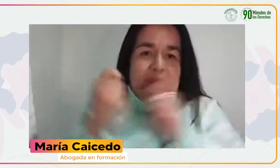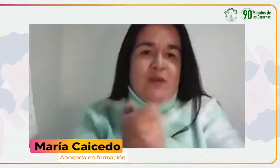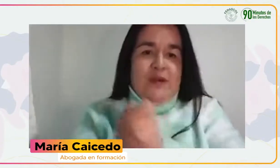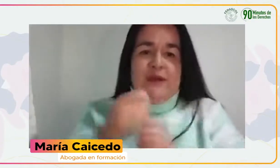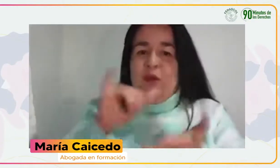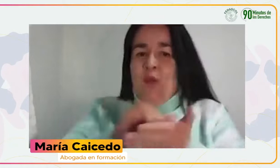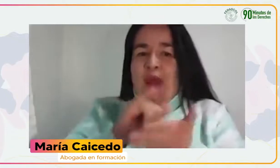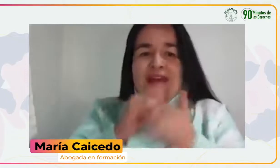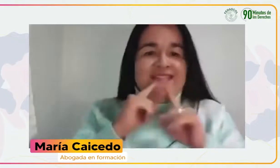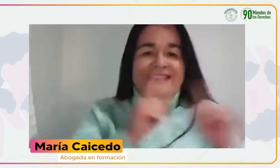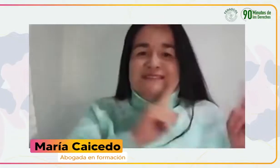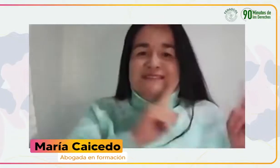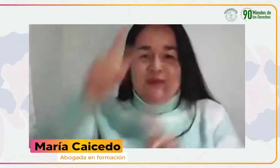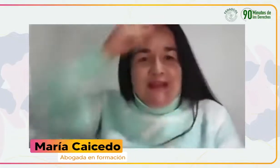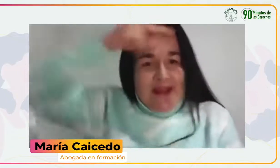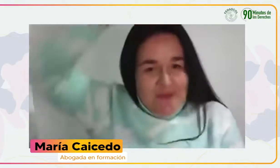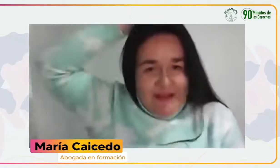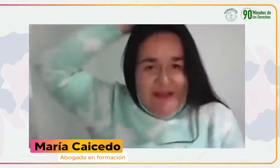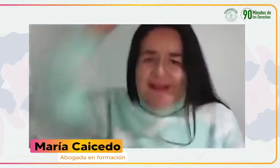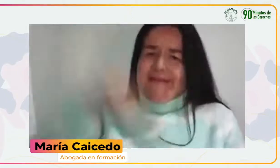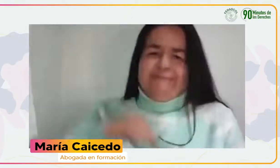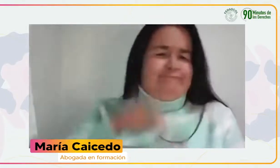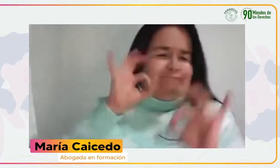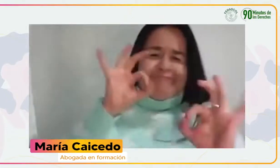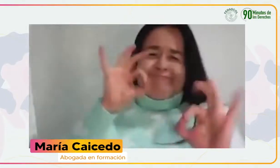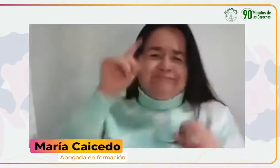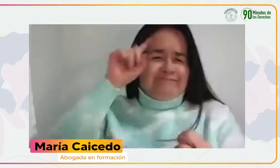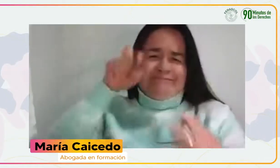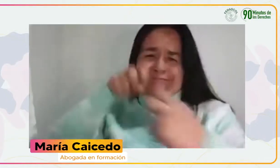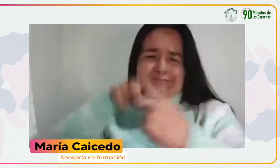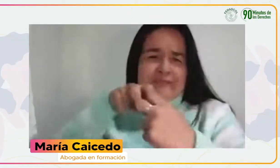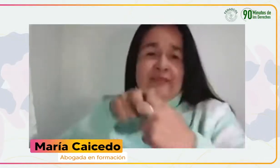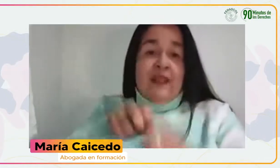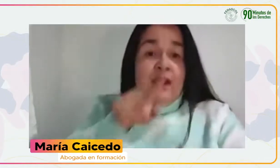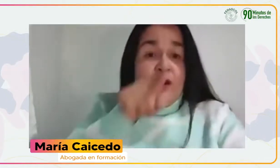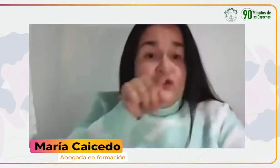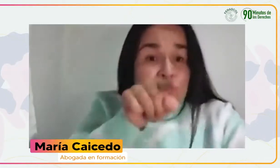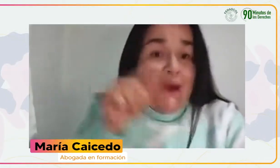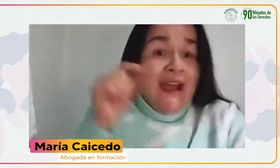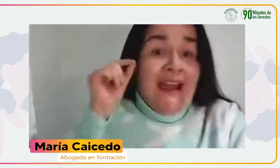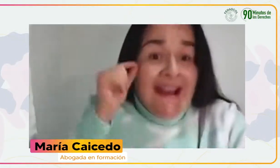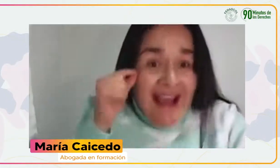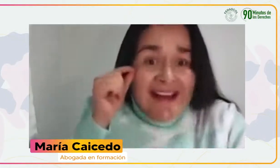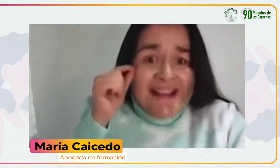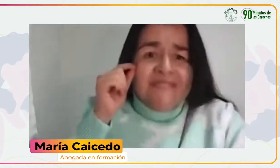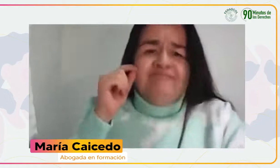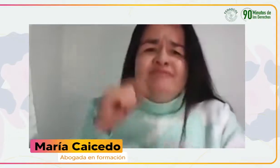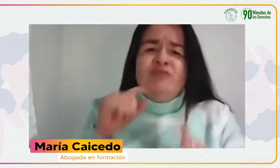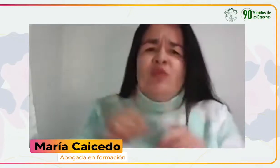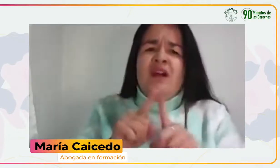pido un gran, gran favor y llevando al discurso de Juliana, que es el mismo